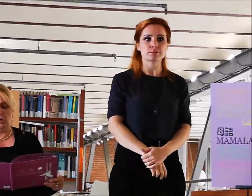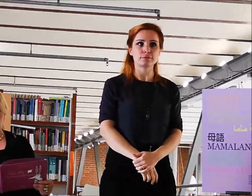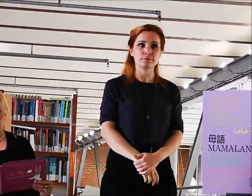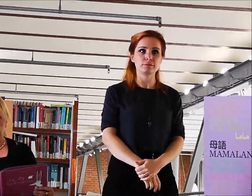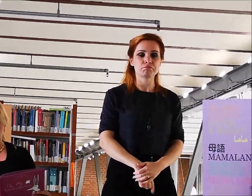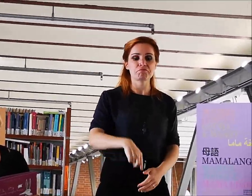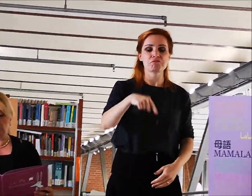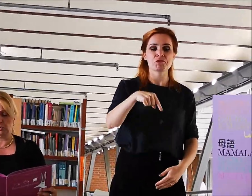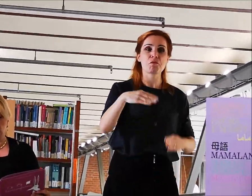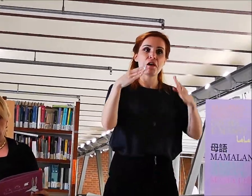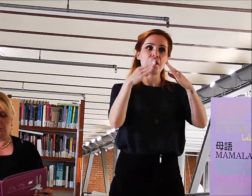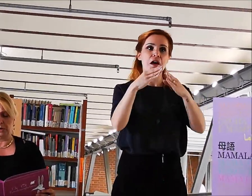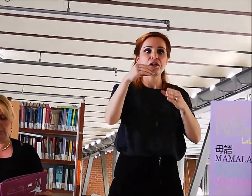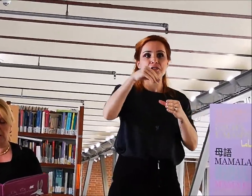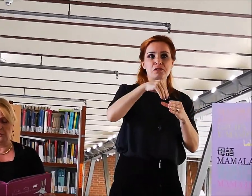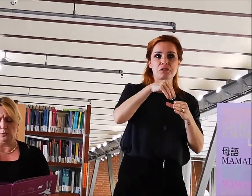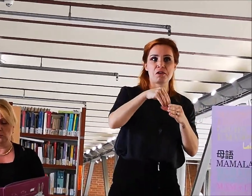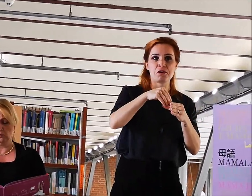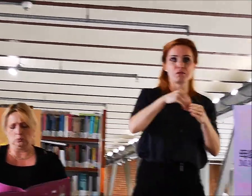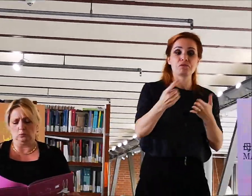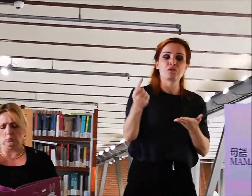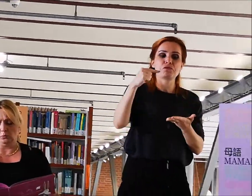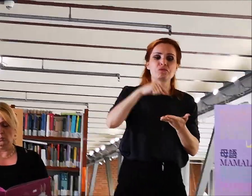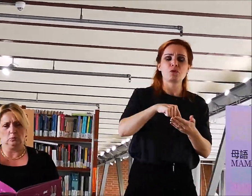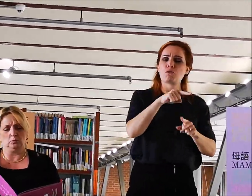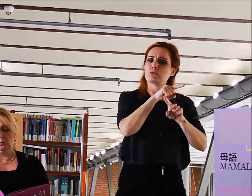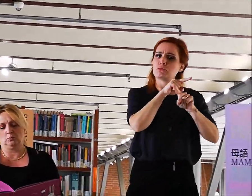e in questa casa non ci torno